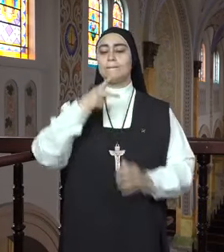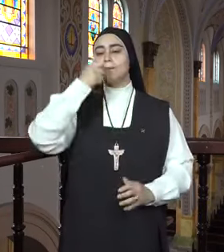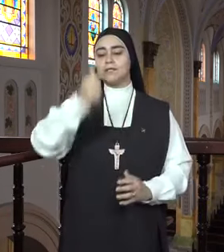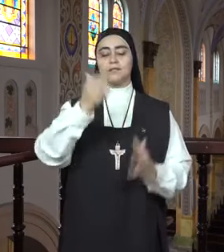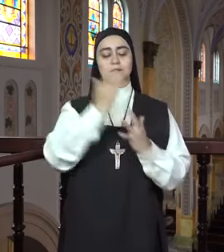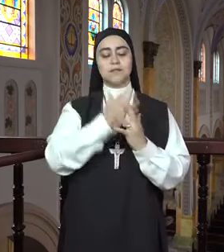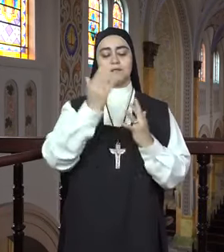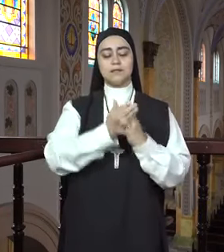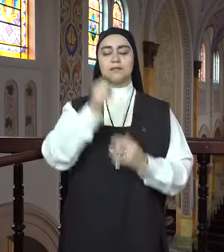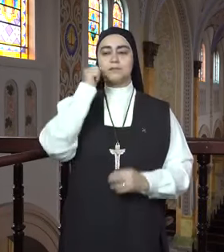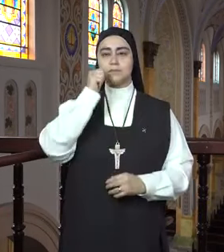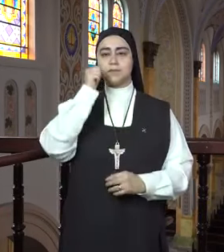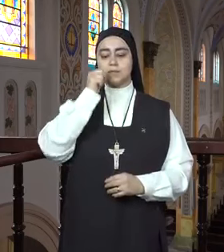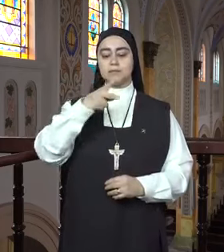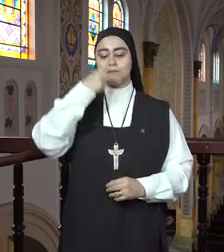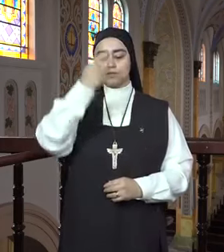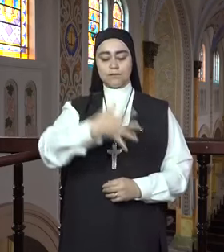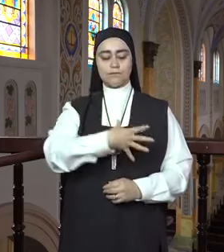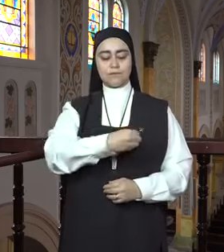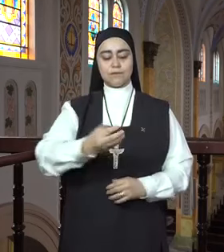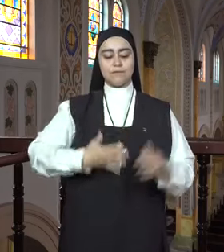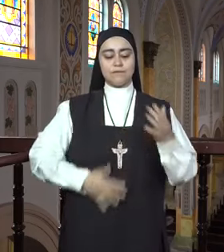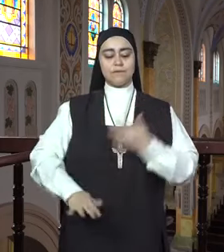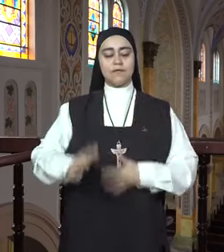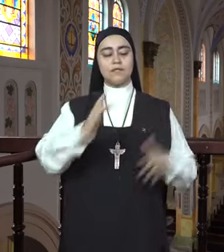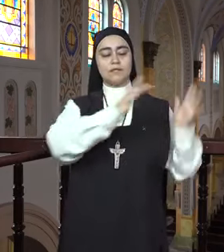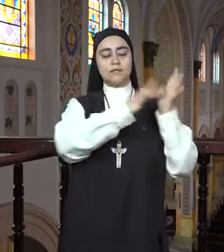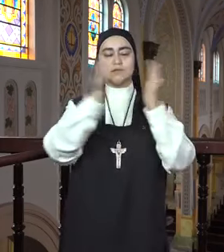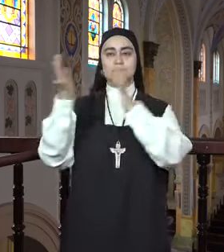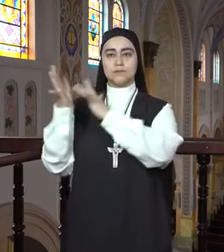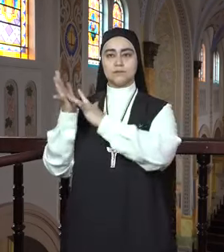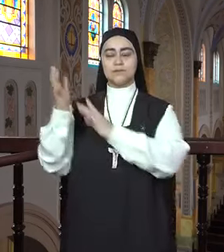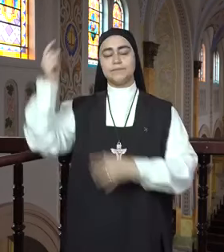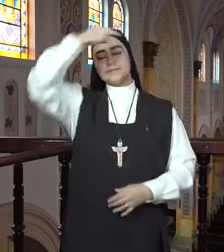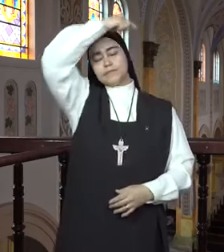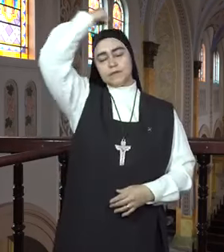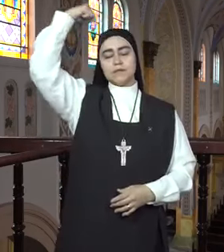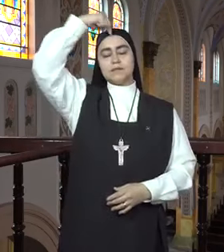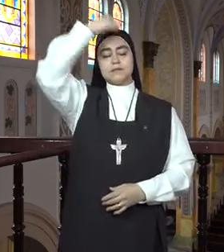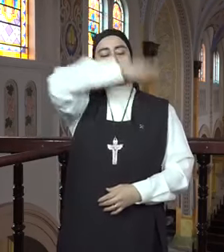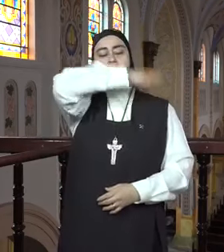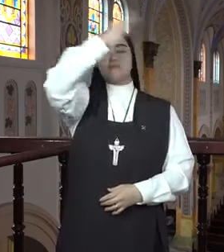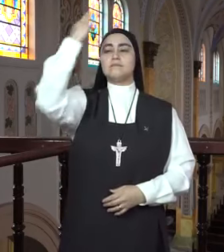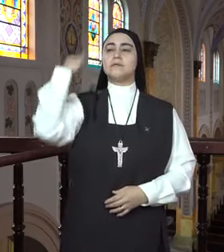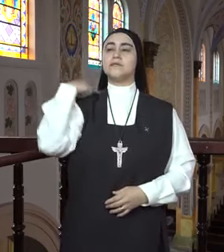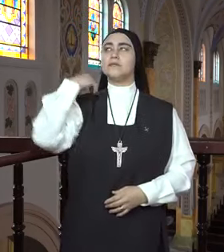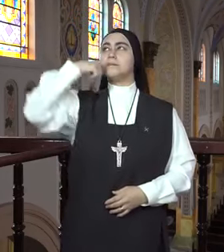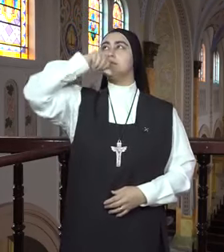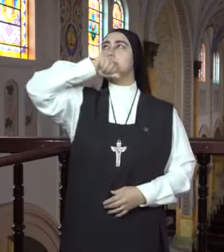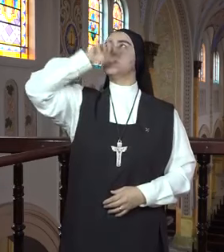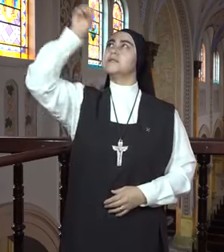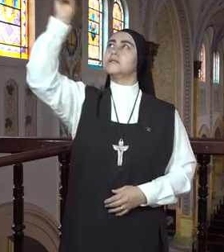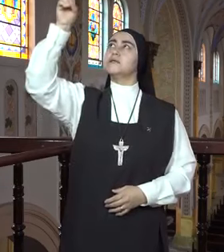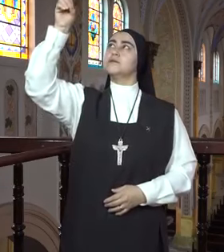sois vós entre as mulheres, e bendito é o fruto do vosso ventre, Jesus. Santa Maria, Mãe de